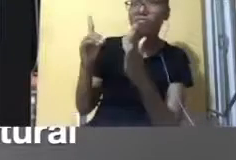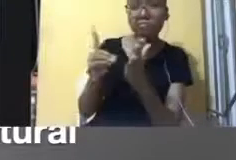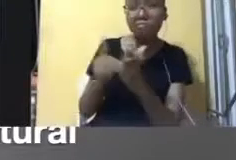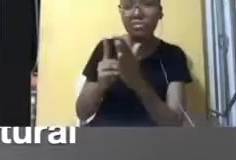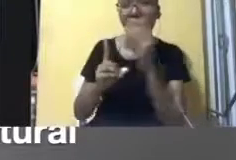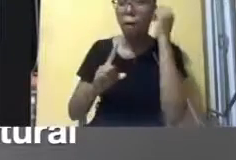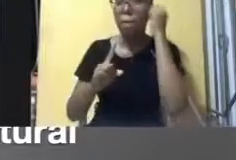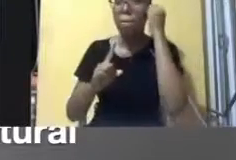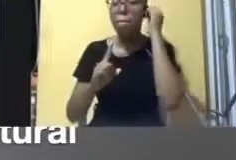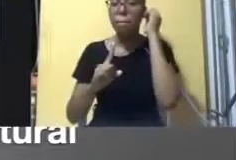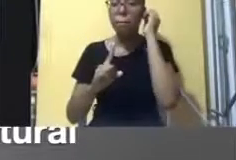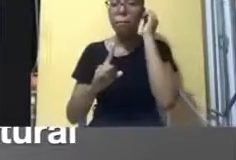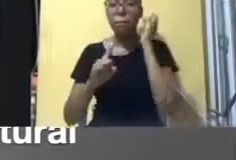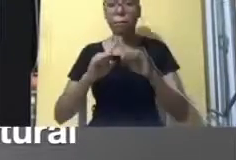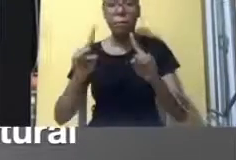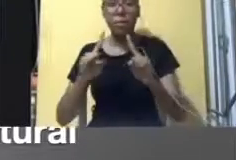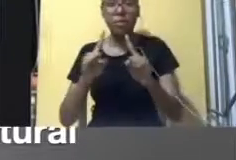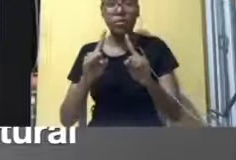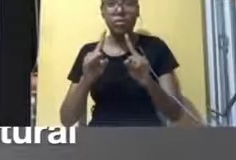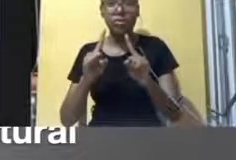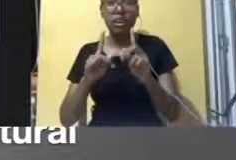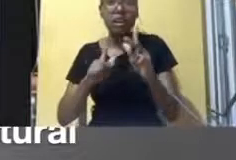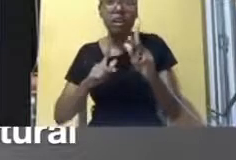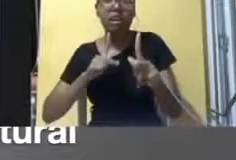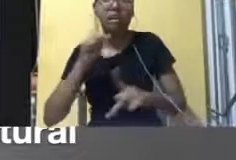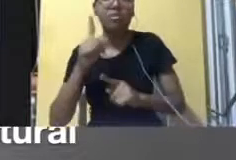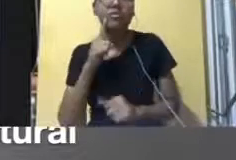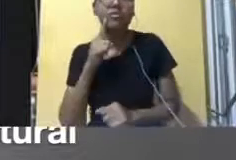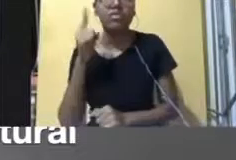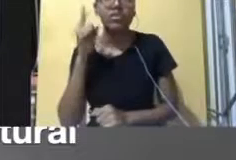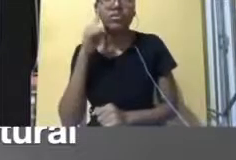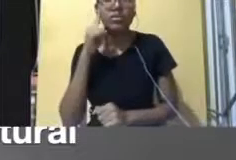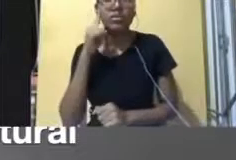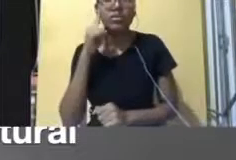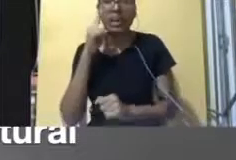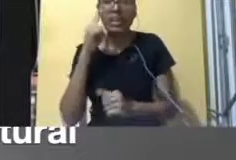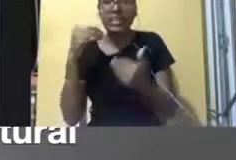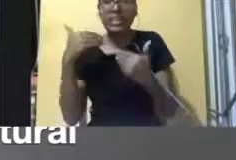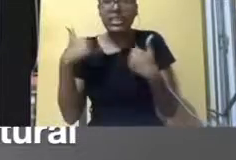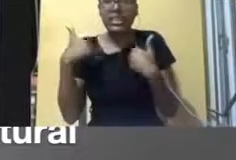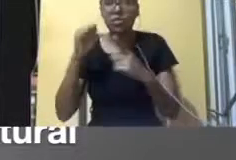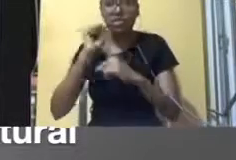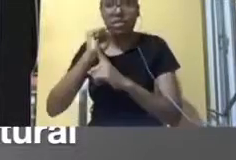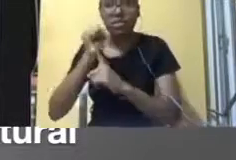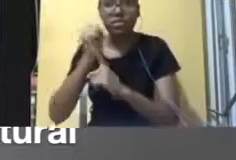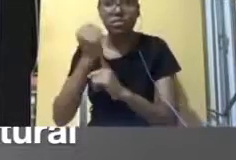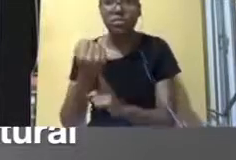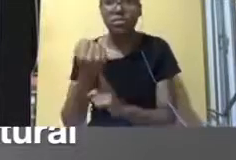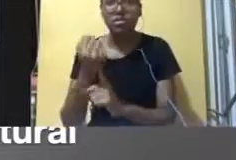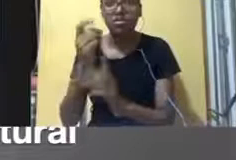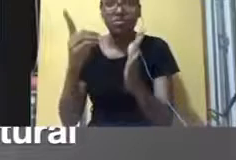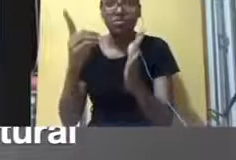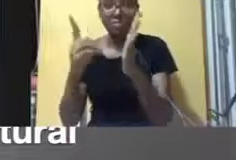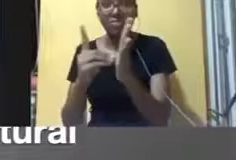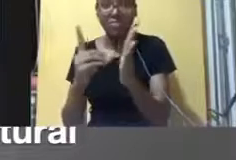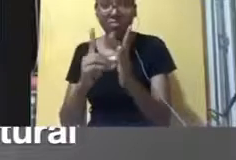persona sorda vive en una situación de discapacidad, porque entre ellos, en un mundo que